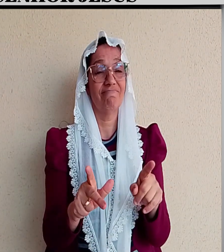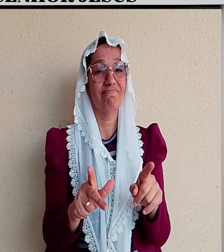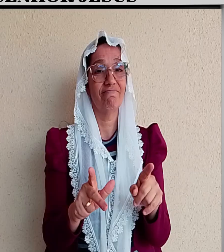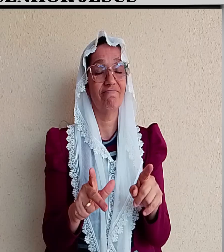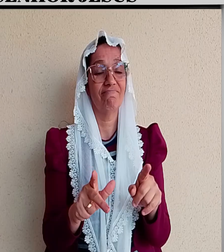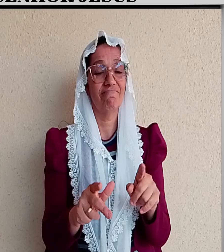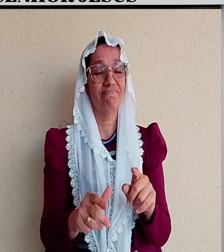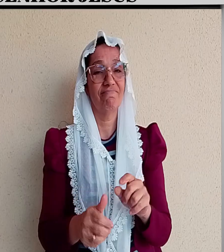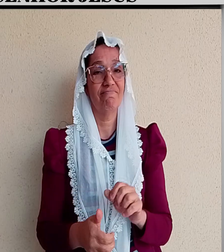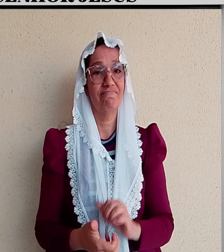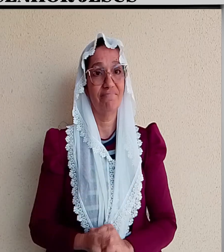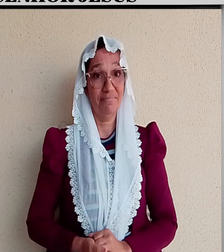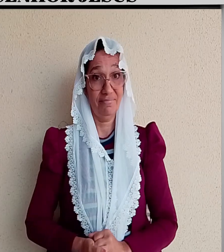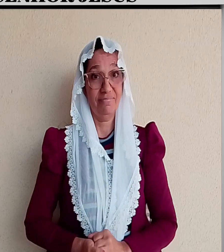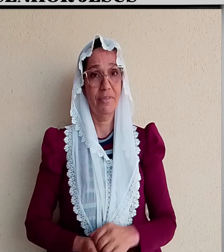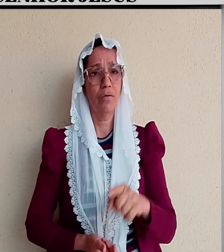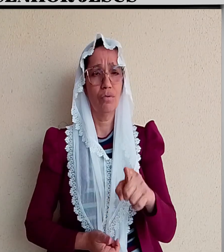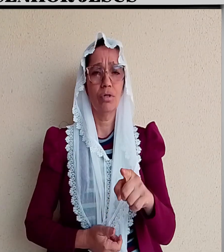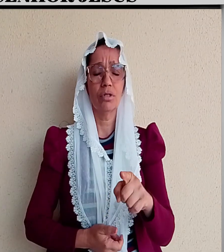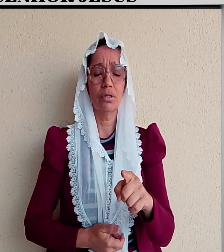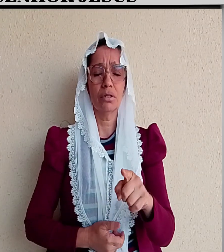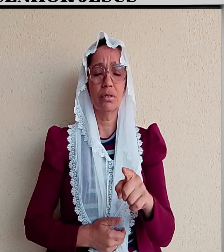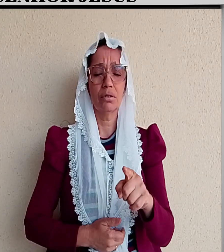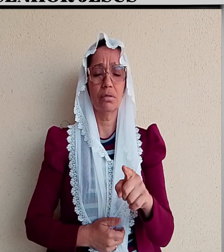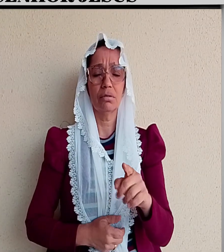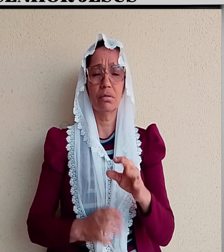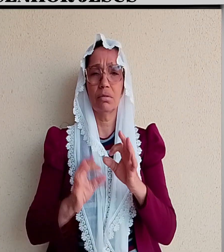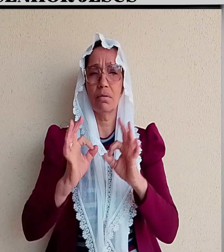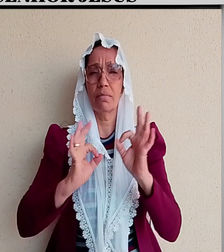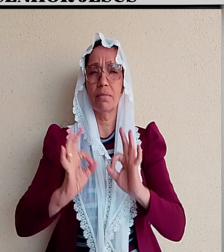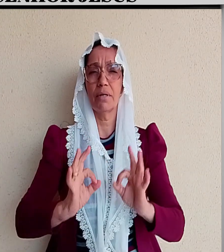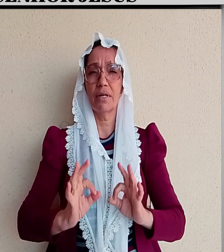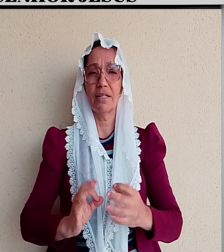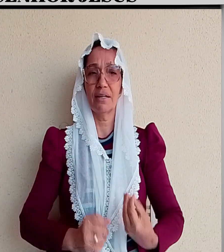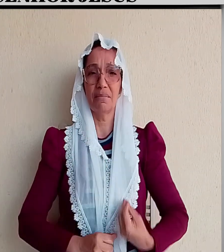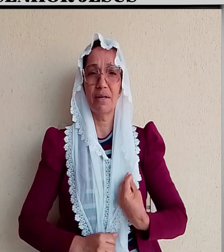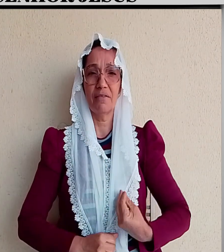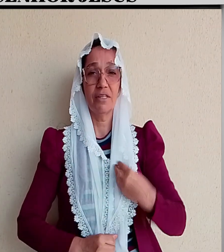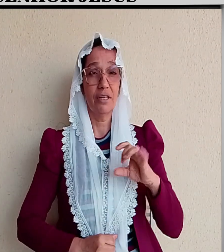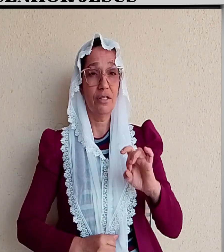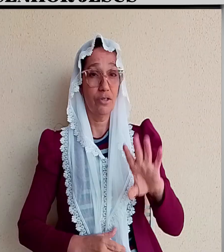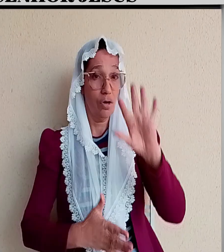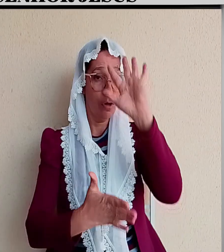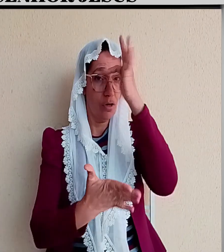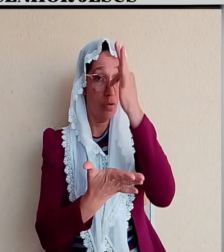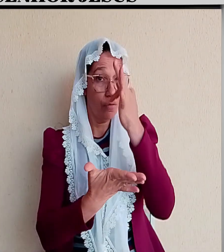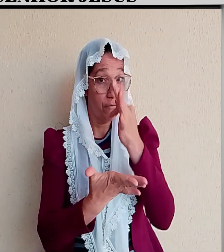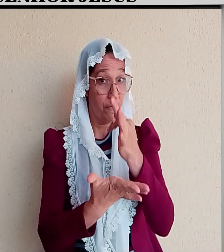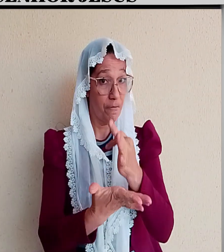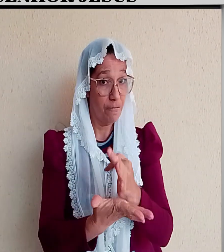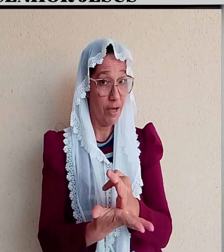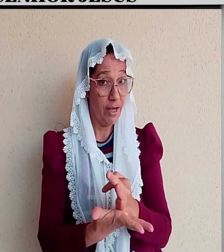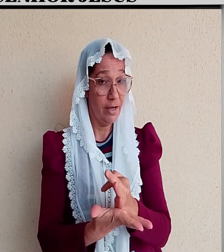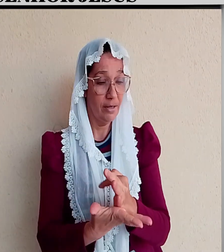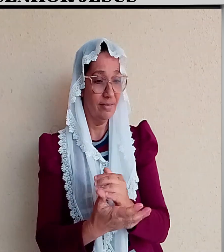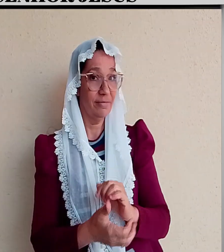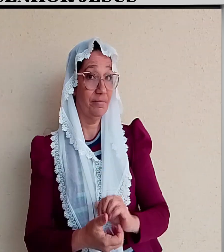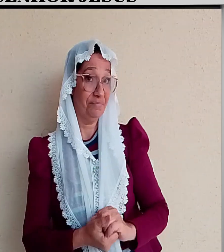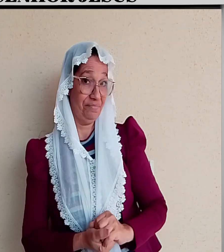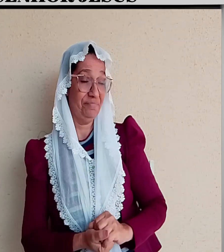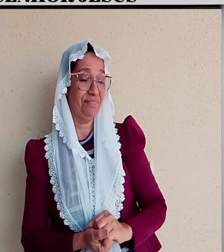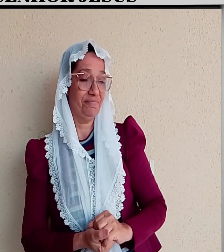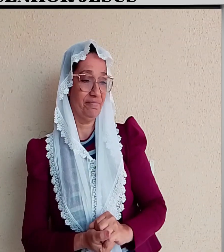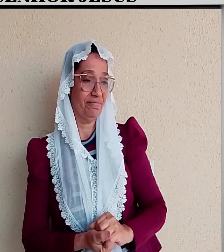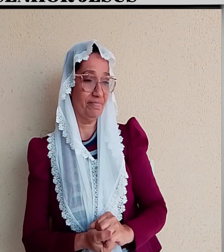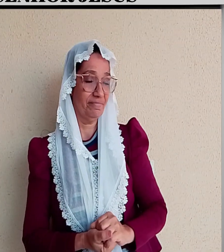somente da tua fé? Aleluia, Jesus. Aleluia, da fé que é o Senhor Jesus, e da fé, aleluia, que é